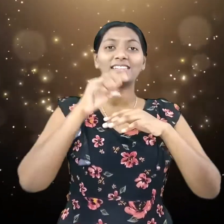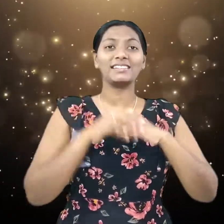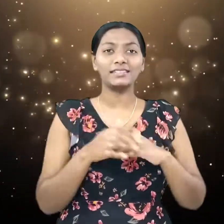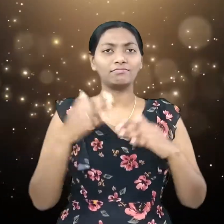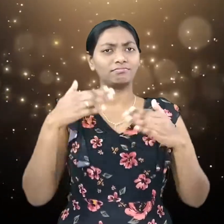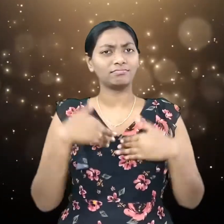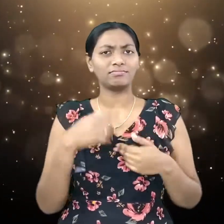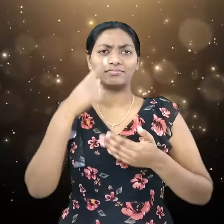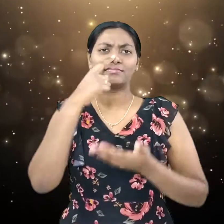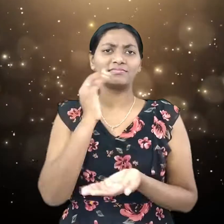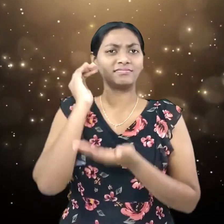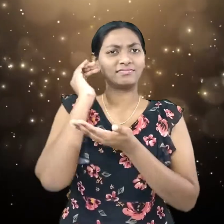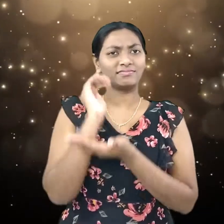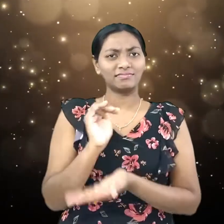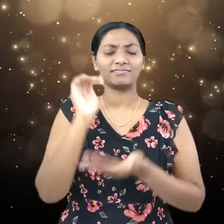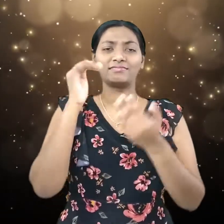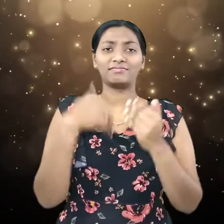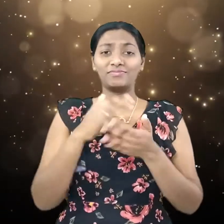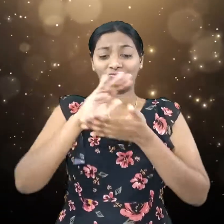उसके राज का वारिस